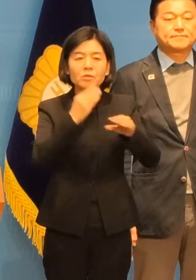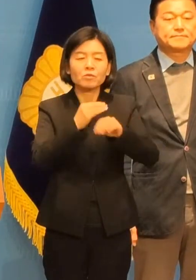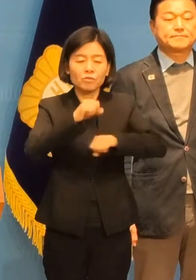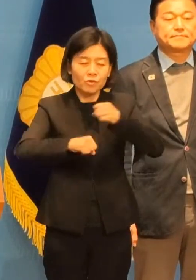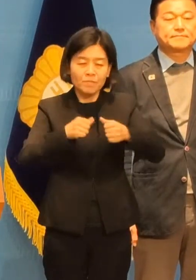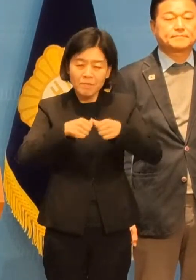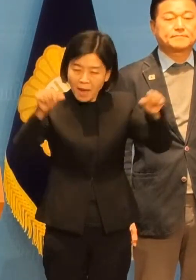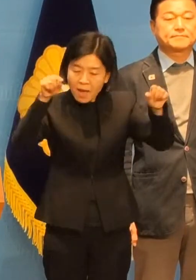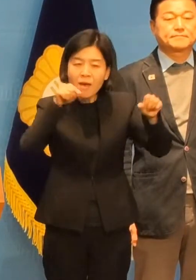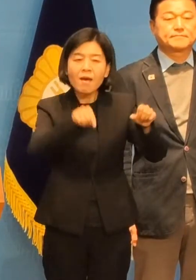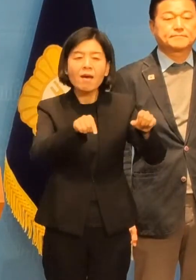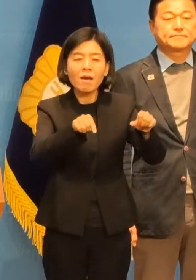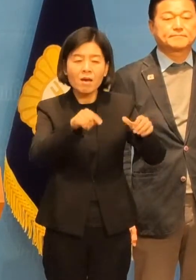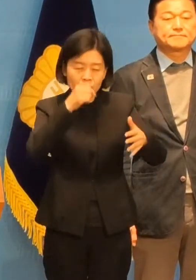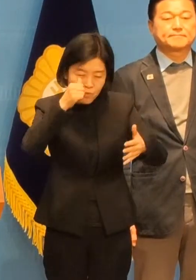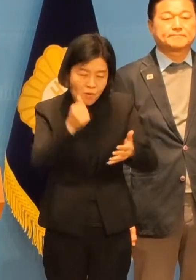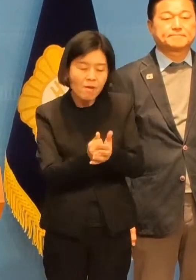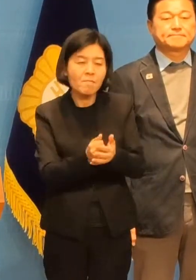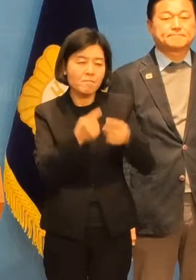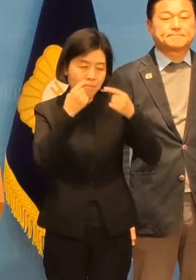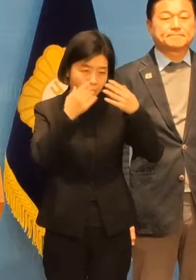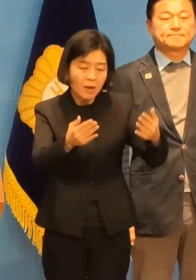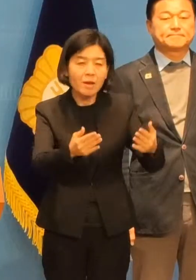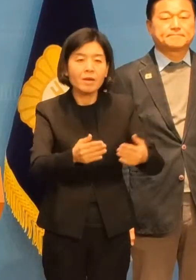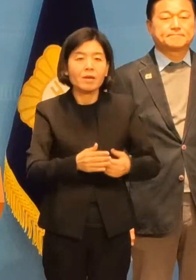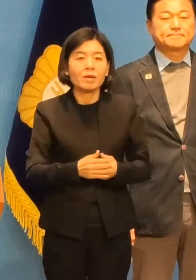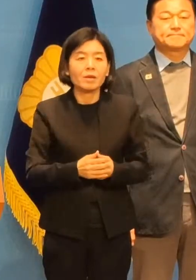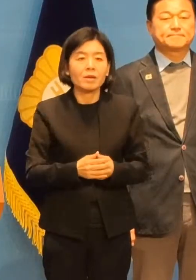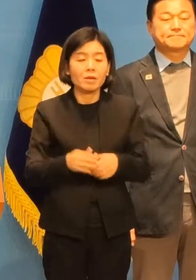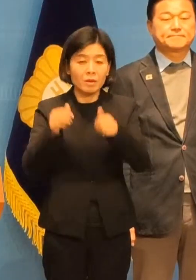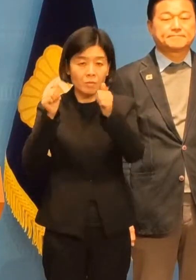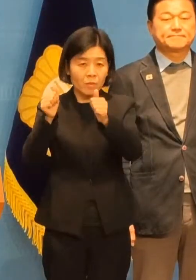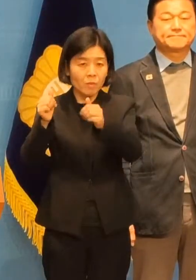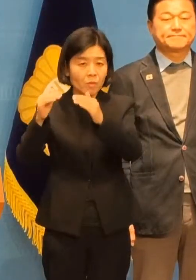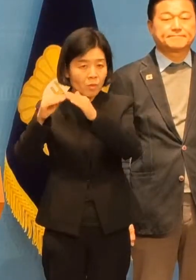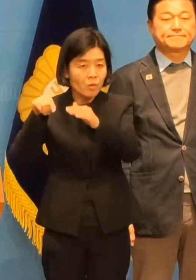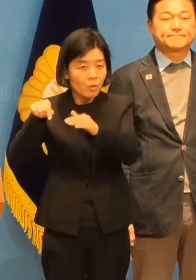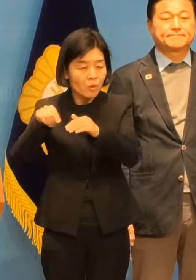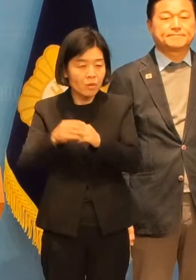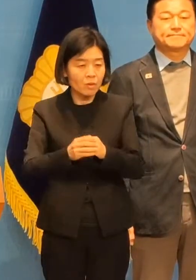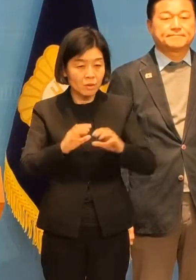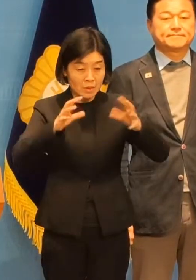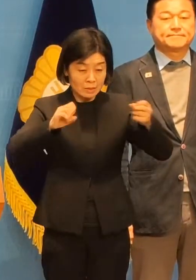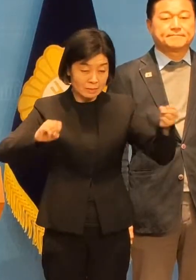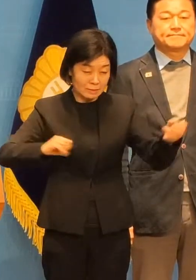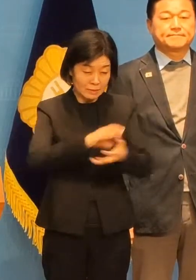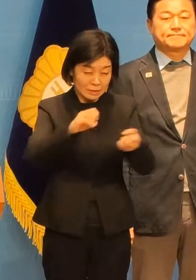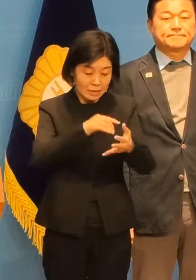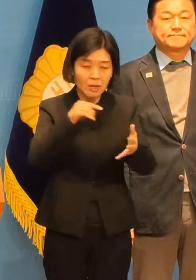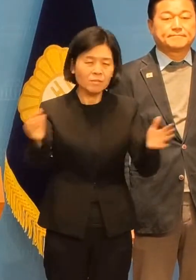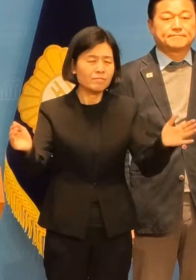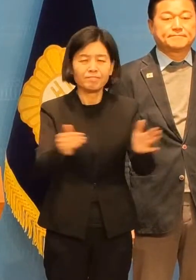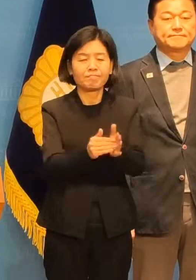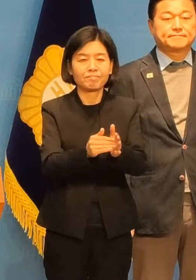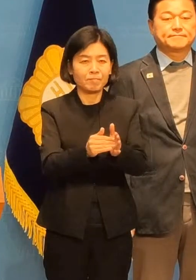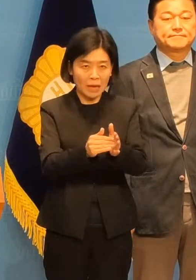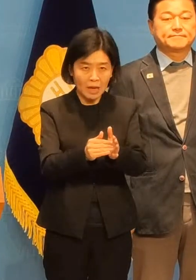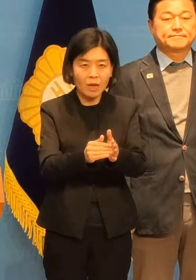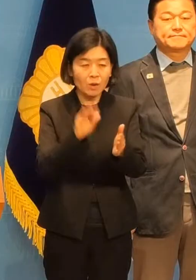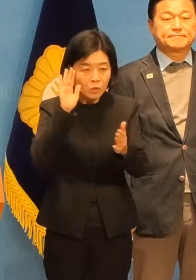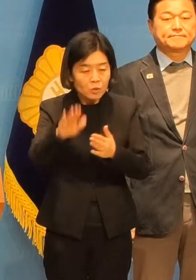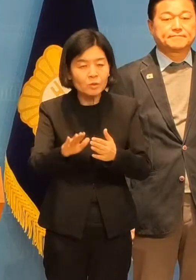없는 범죄 행위입니다. 따라서 법원은 이 내란을 종식하고 헌정 질서를